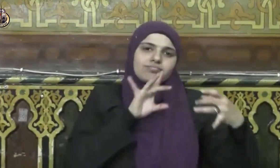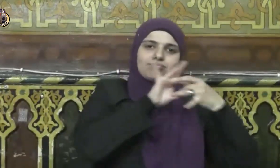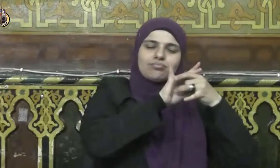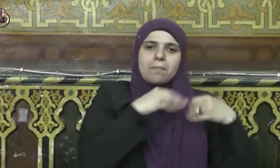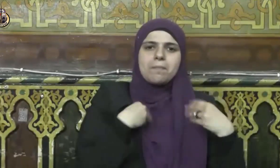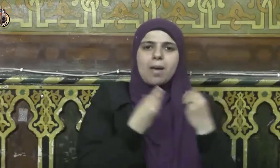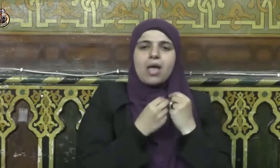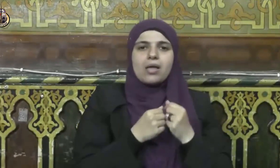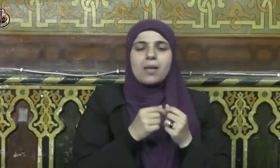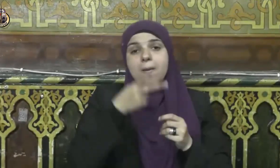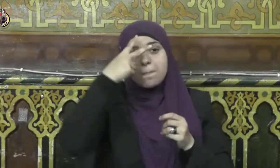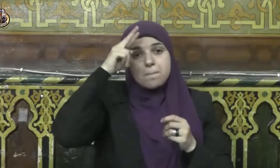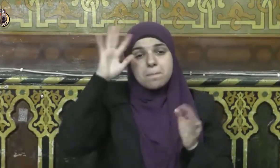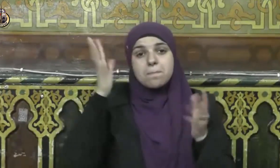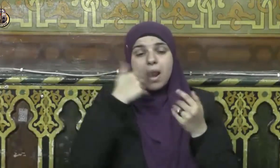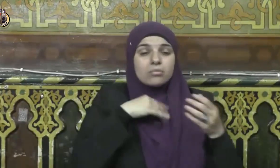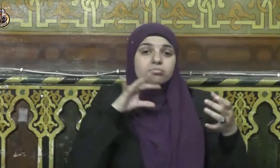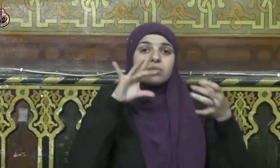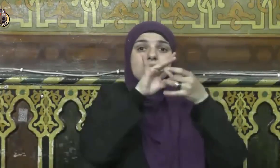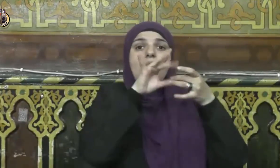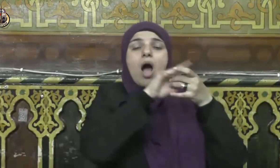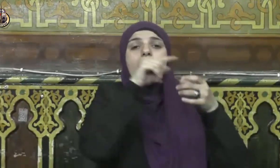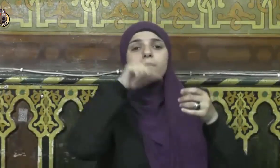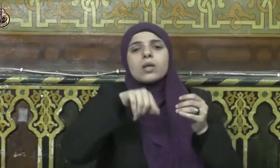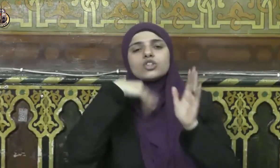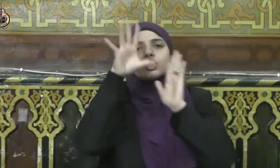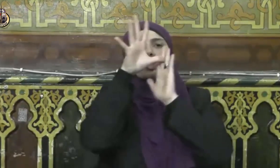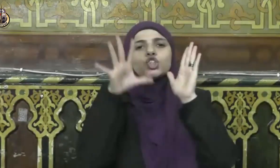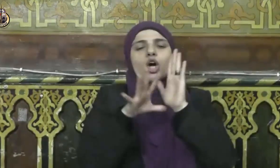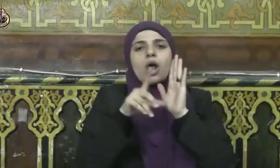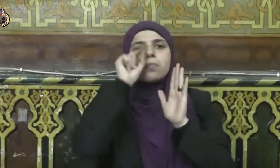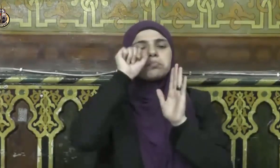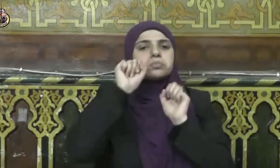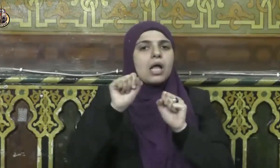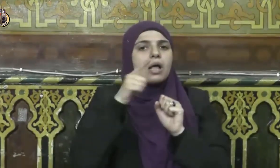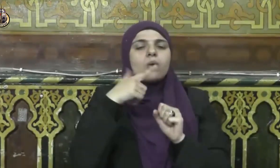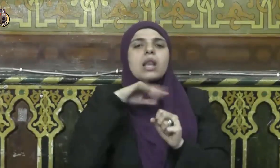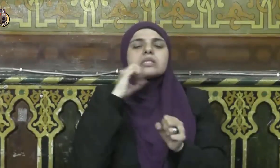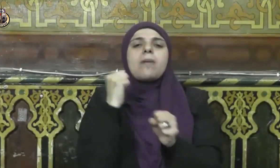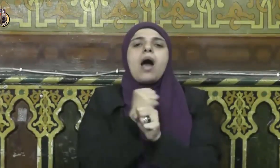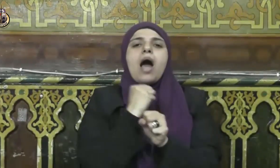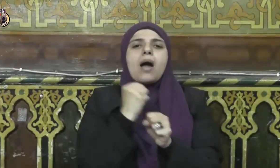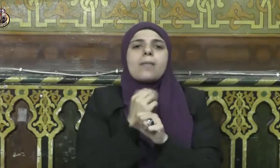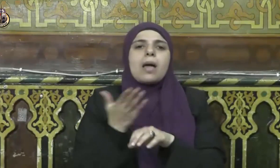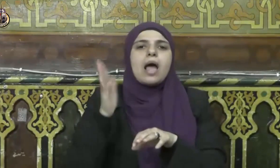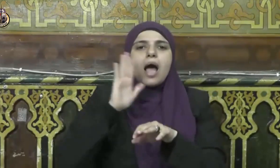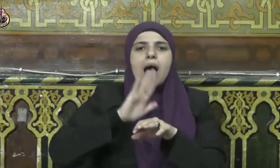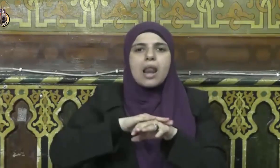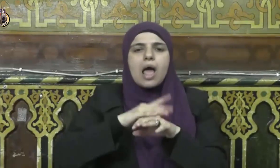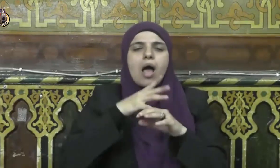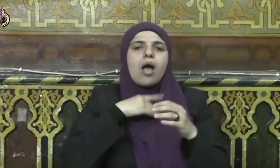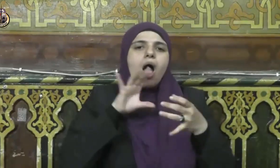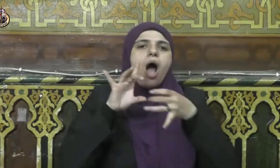وصلها. ومن الصلة التي حث عليها الشرع الحنيف العمل